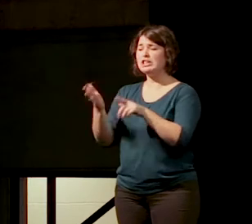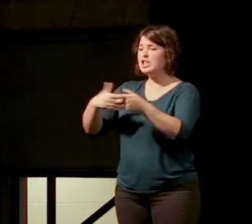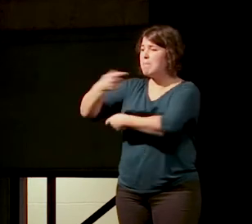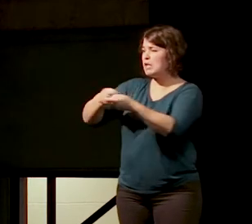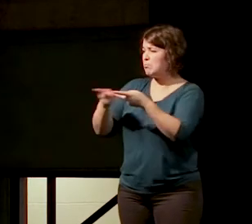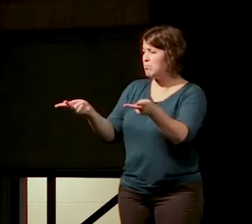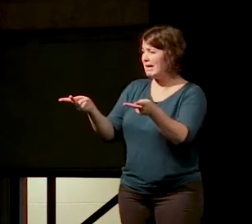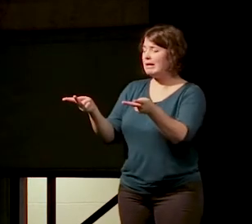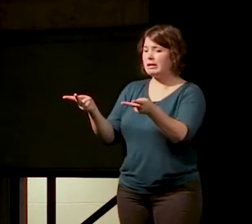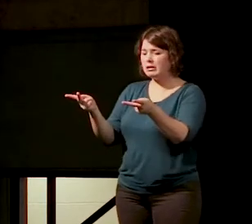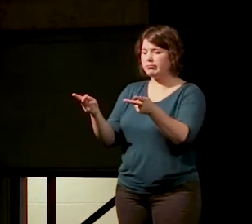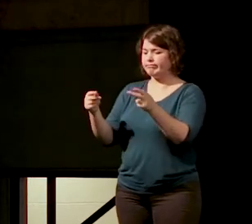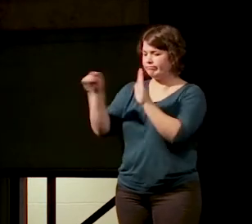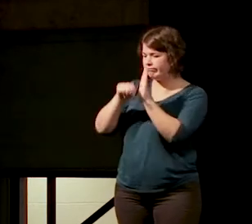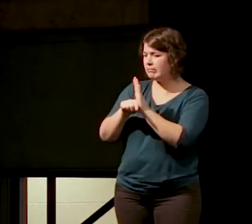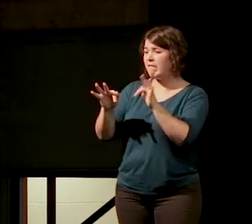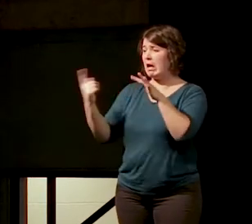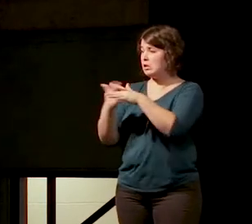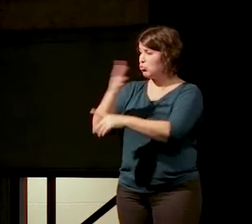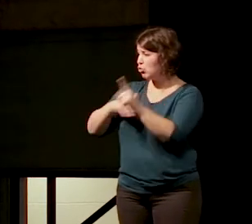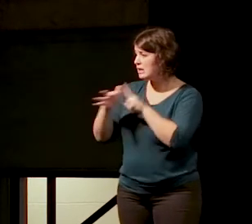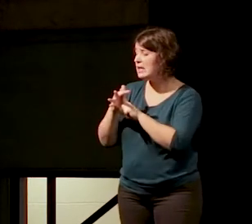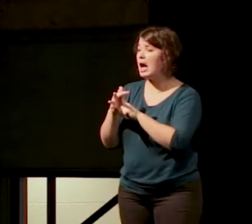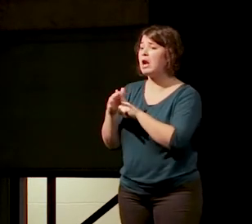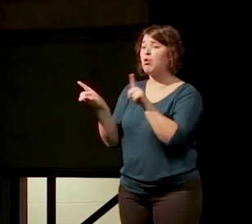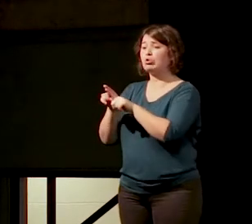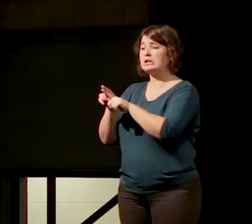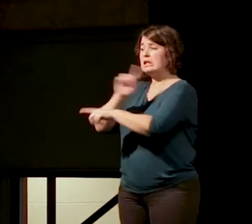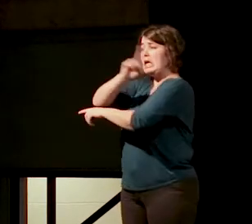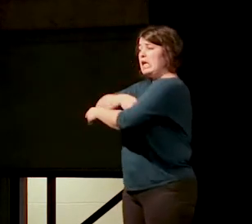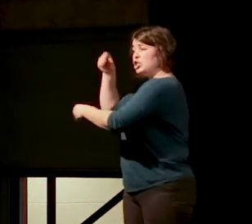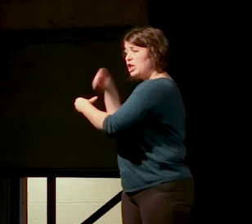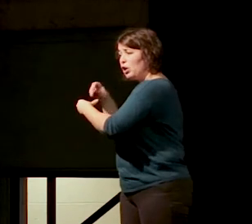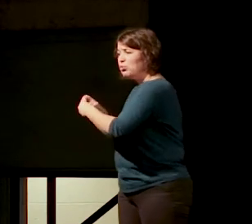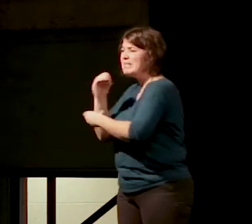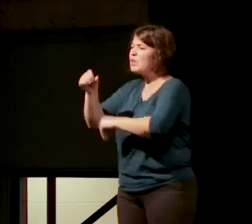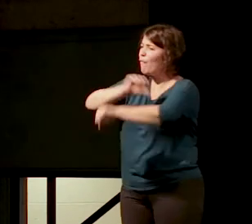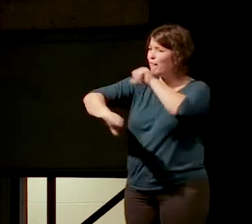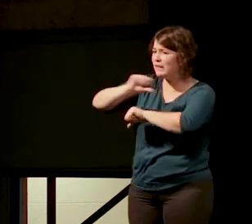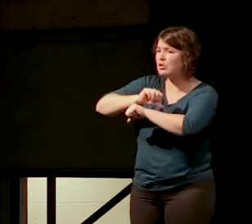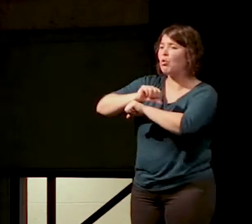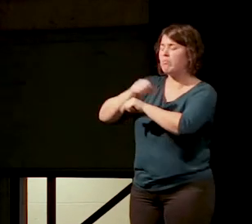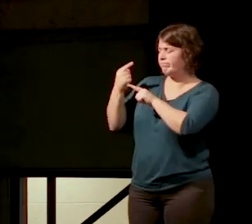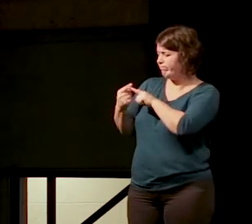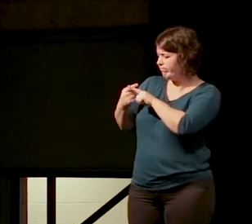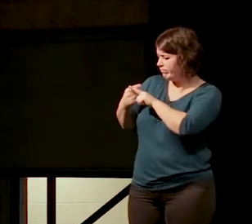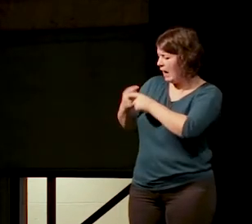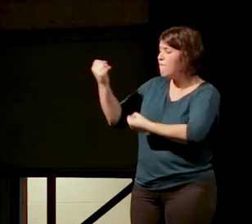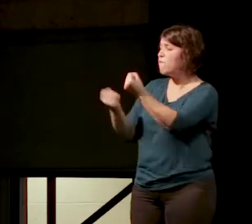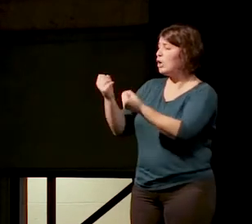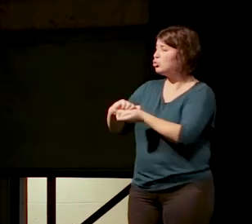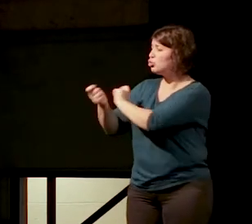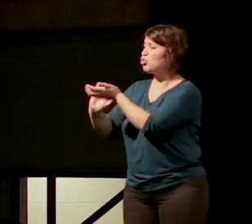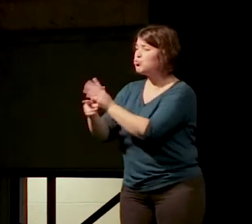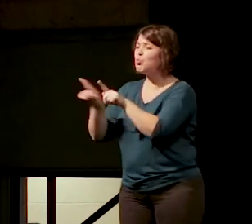marchés de la collectivité des clauses d'insertion sociale. Ce sont les économies d'énergie, le zéro phyto, le changement progressif de tous les véhicules,